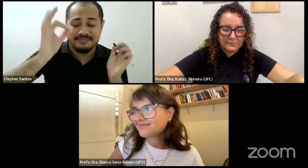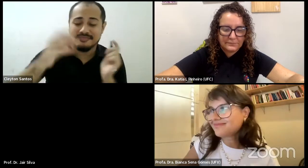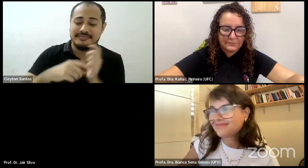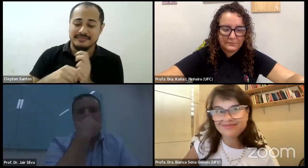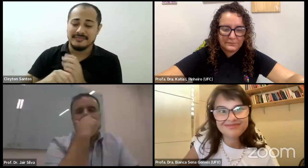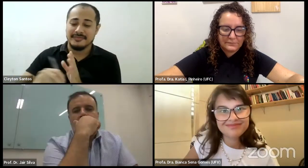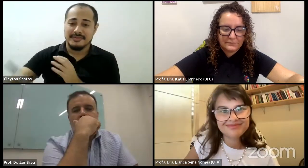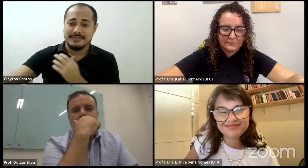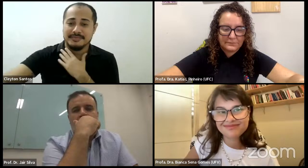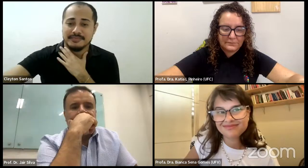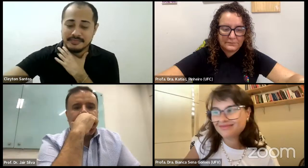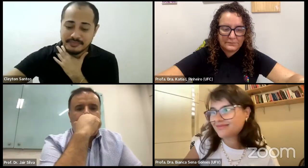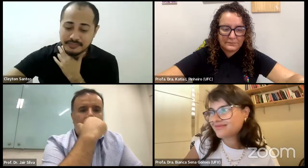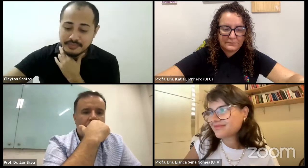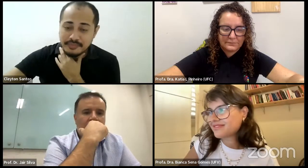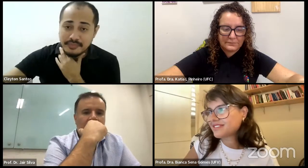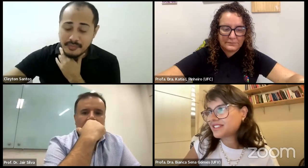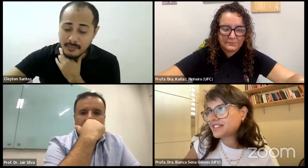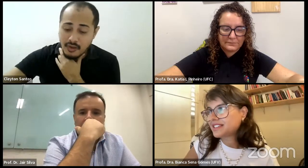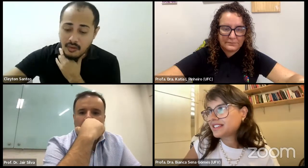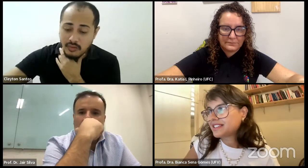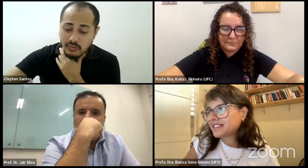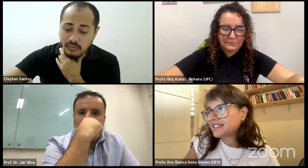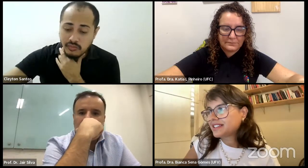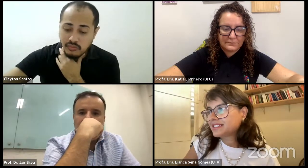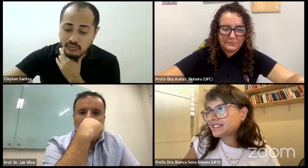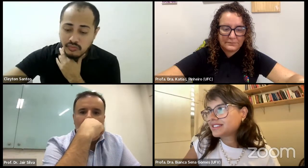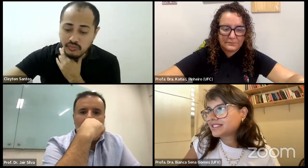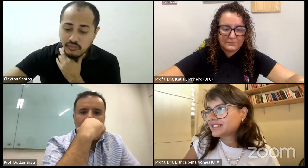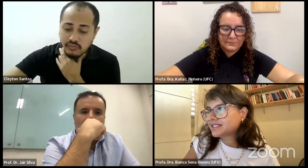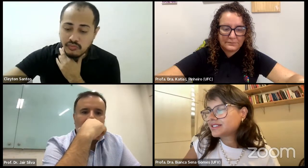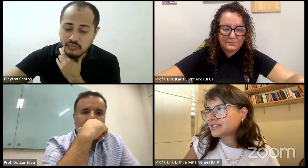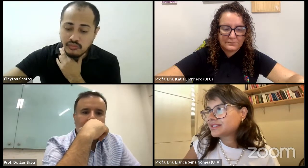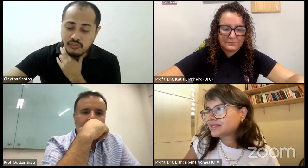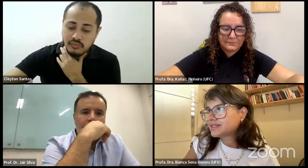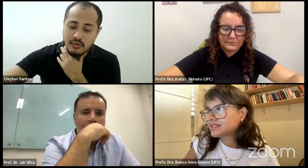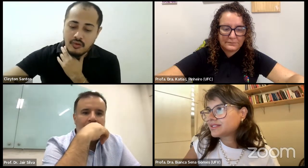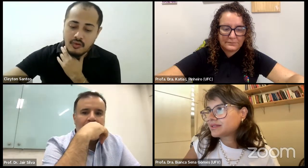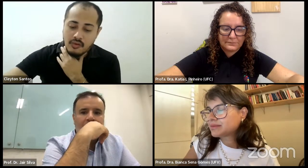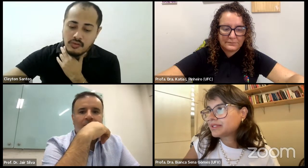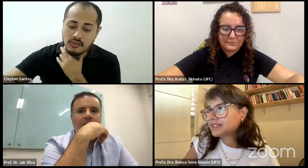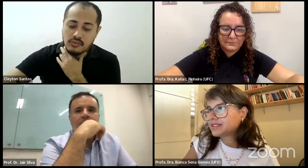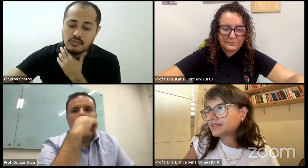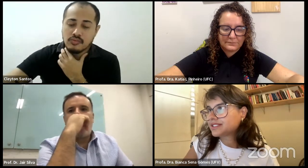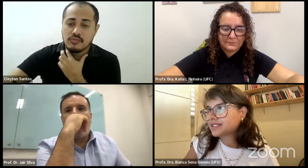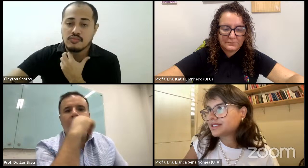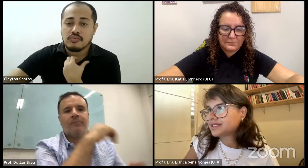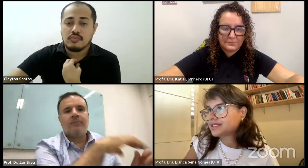falei anteriormente, tá? Sim, verdade.